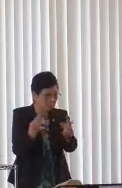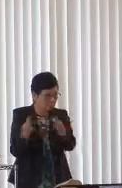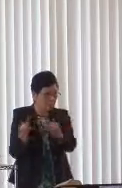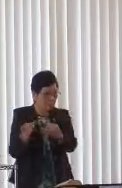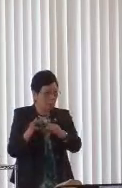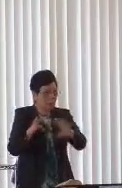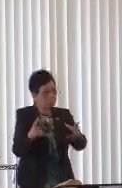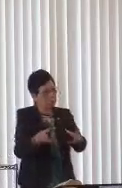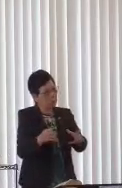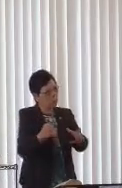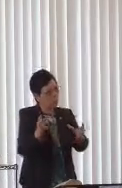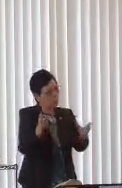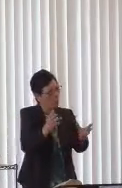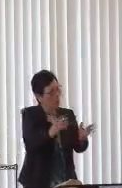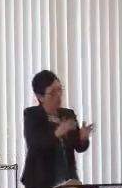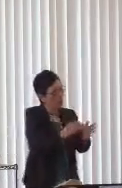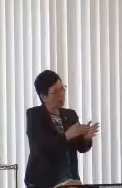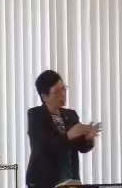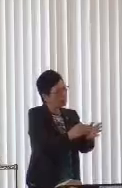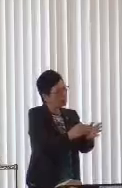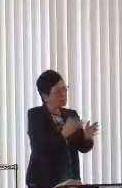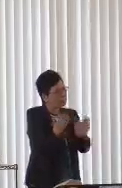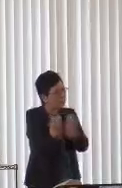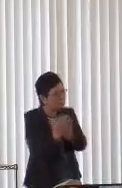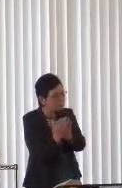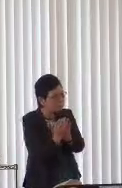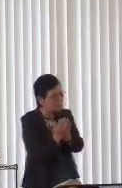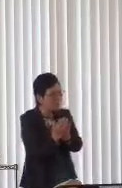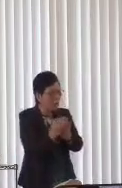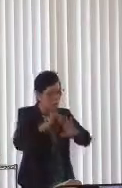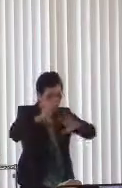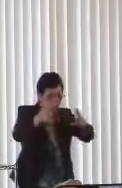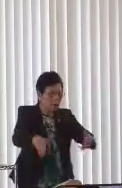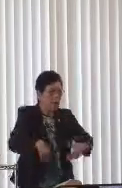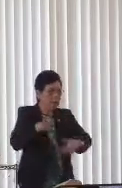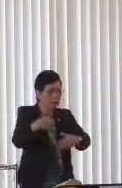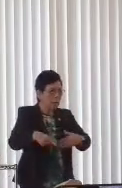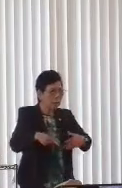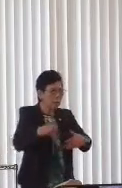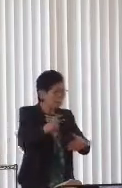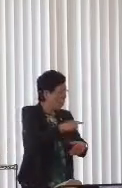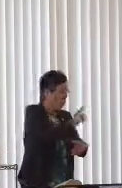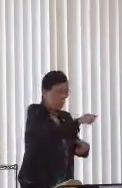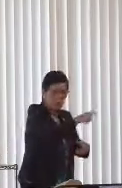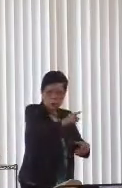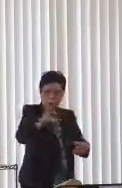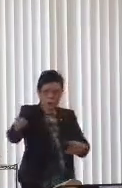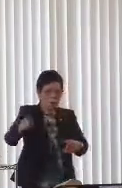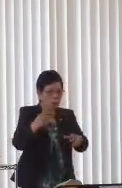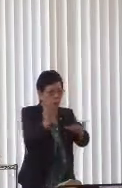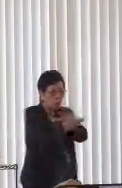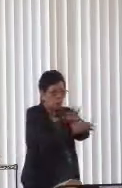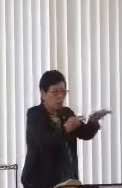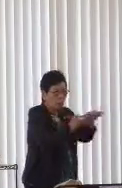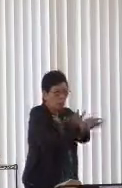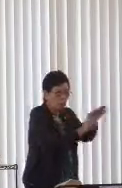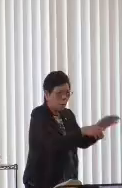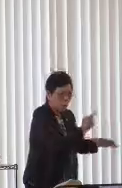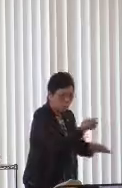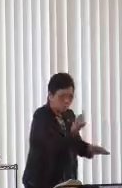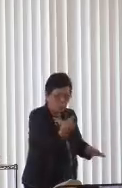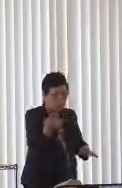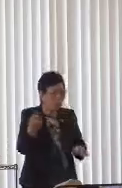で、実は第二次世界大戦の時に、もう世界中が大きな戦いになって、聖書を読むと、